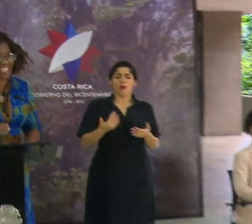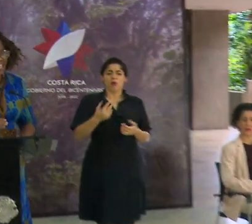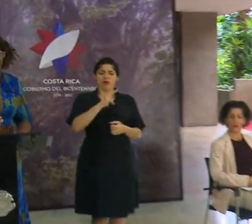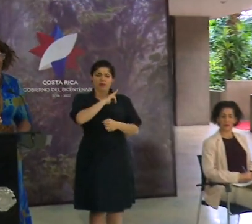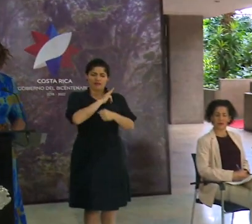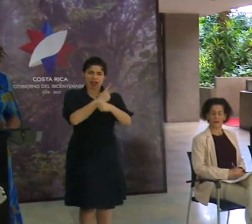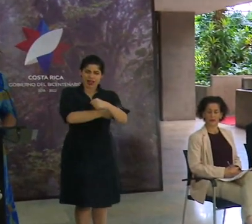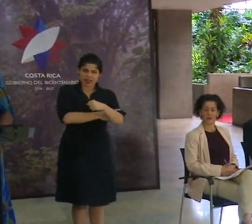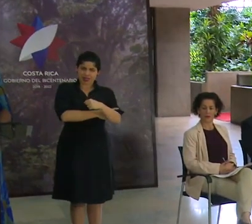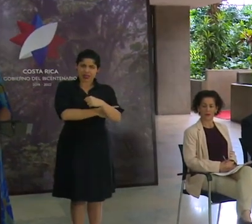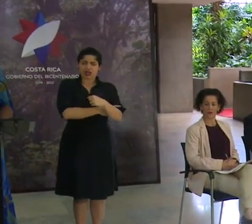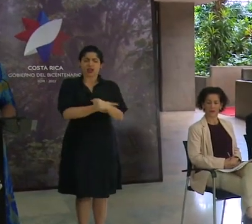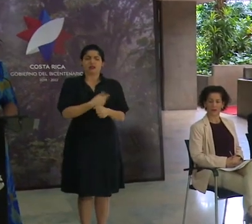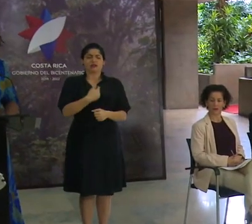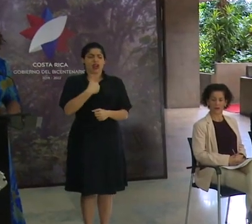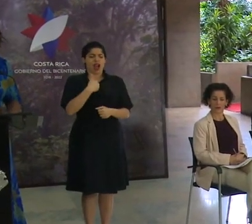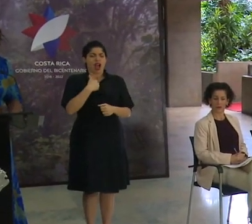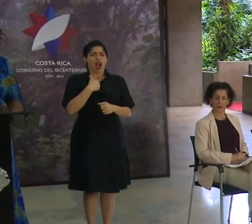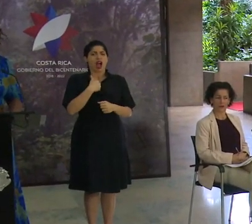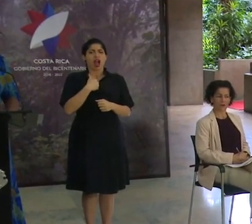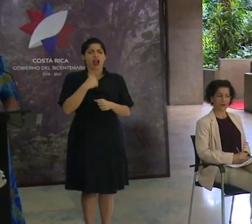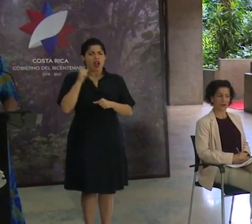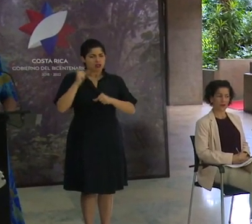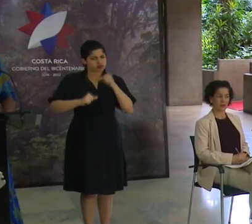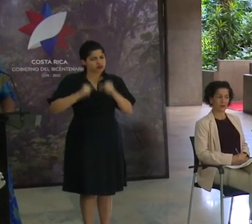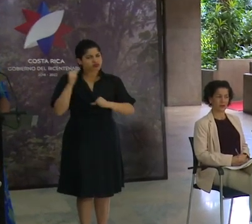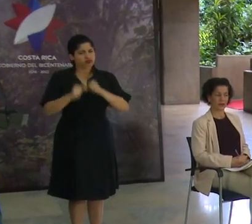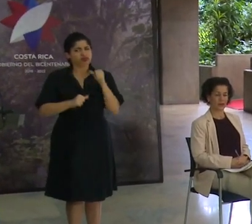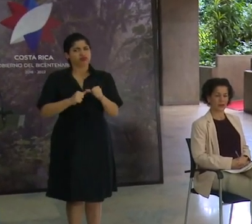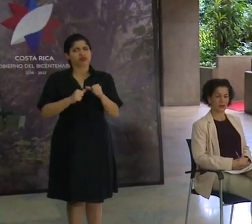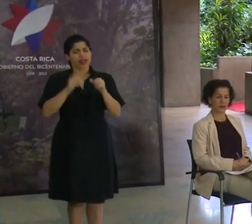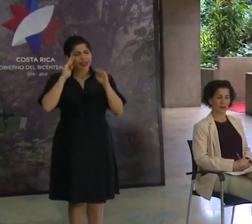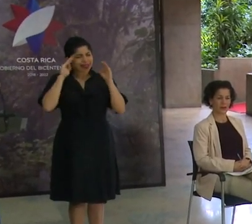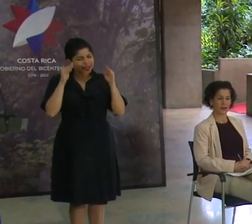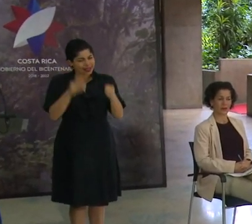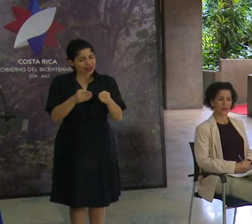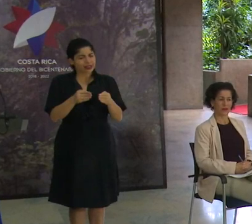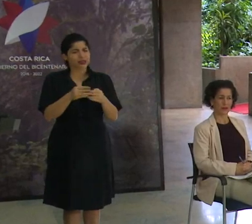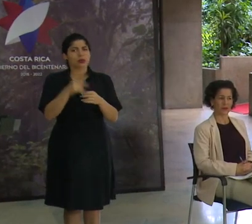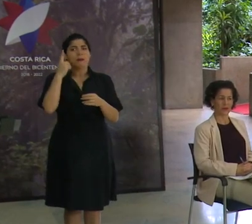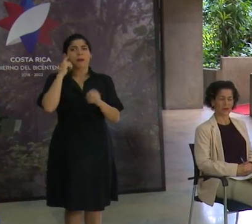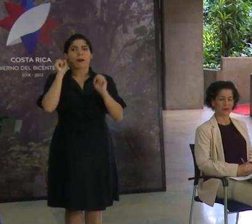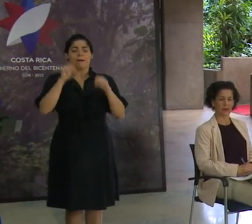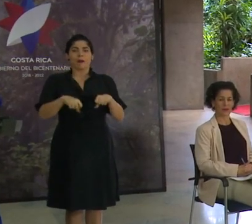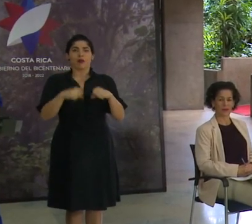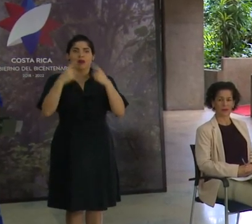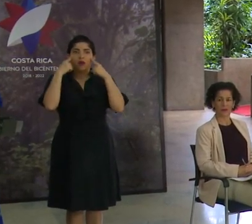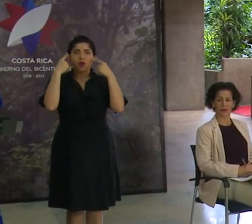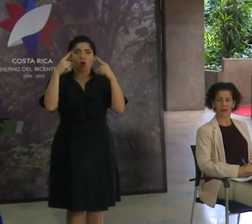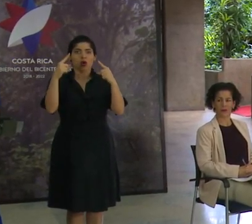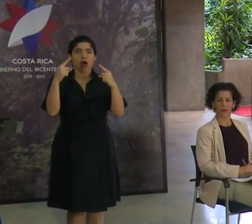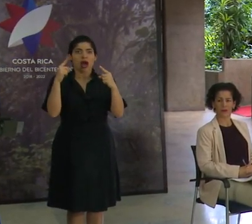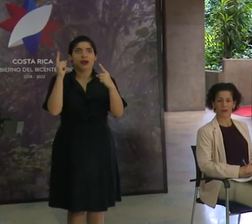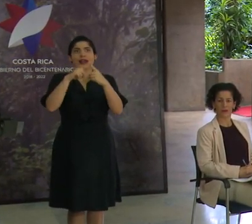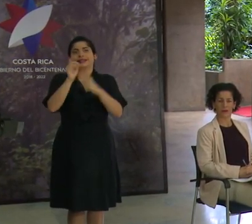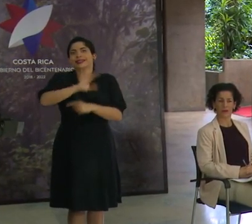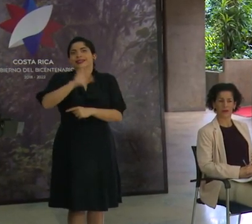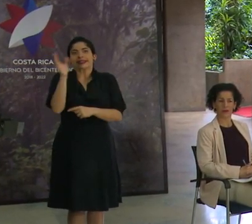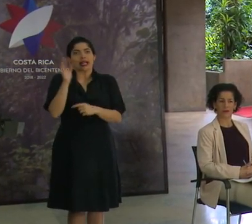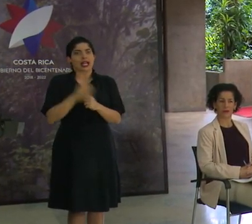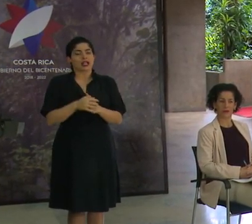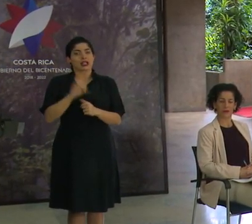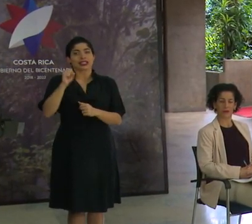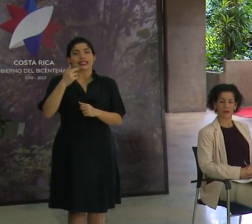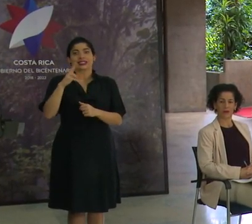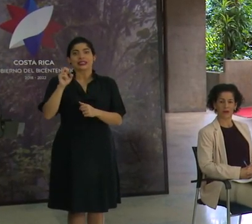valentía, se tiene el coraje, se tiene la dedicación para llegar al cielo, literalmente. Don